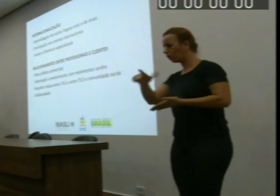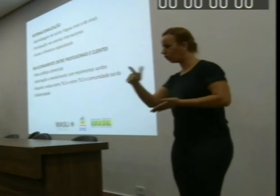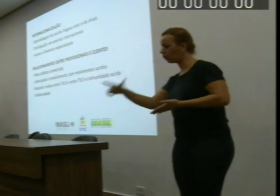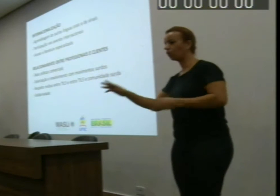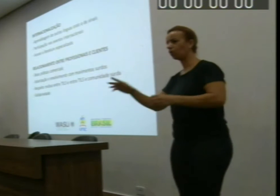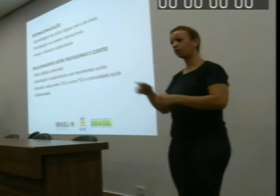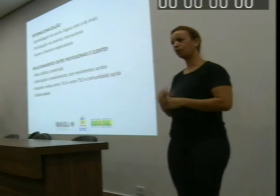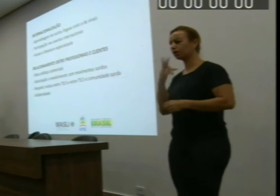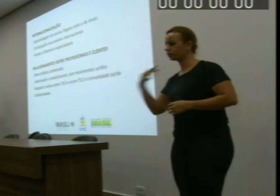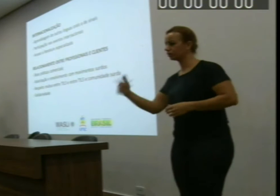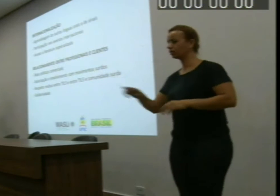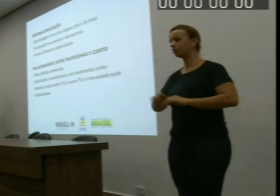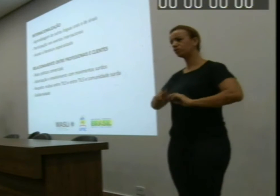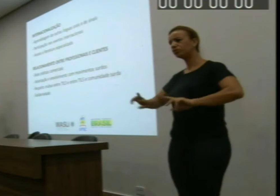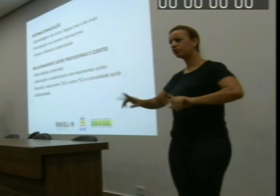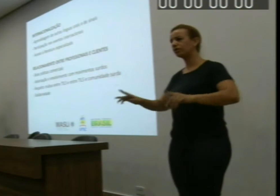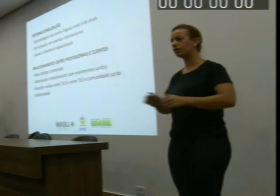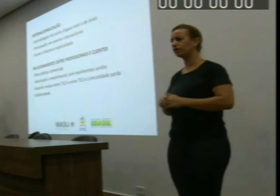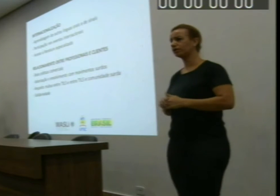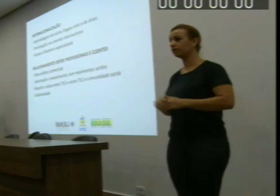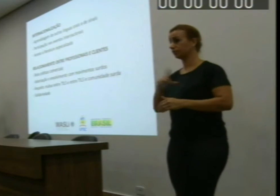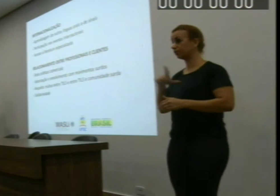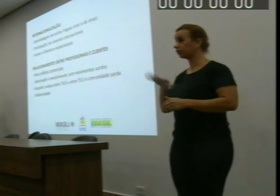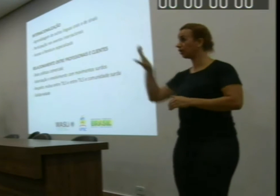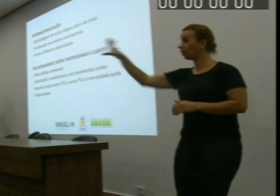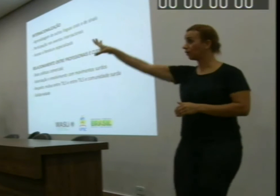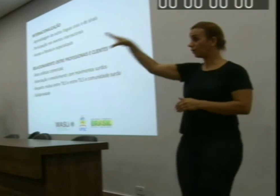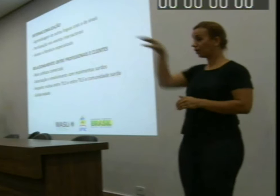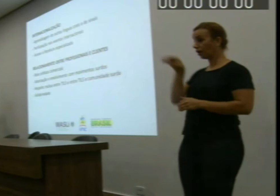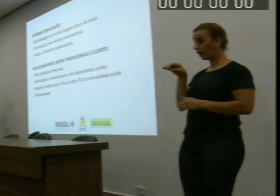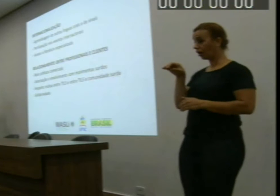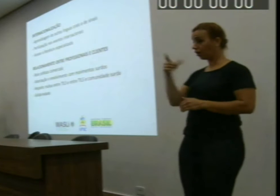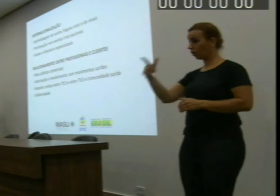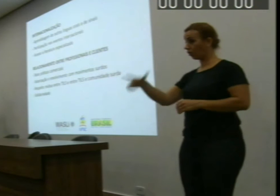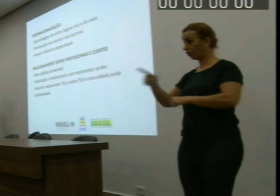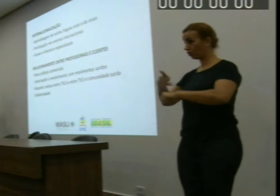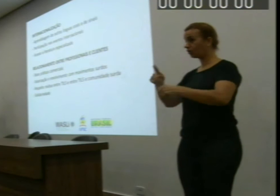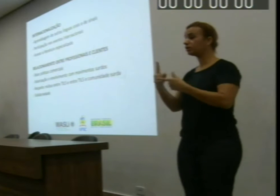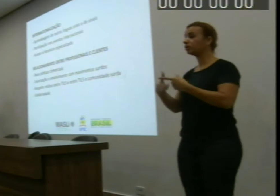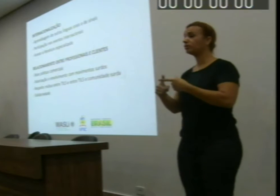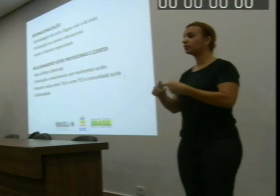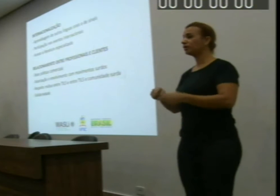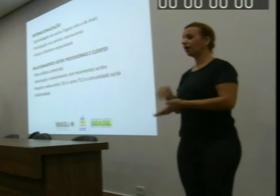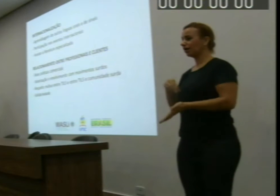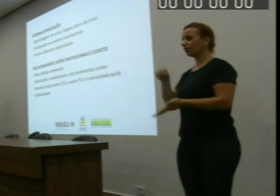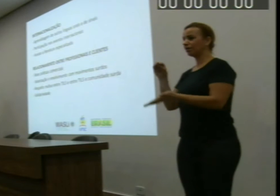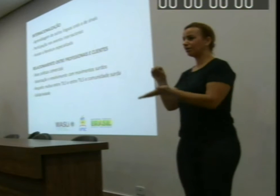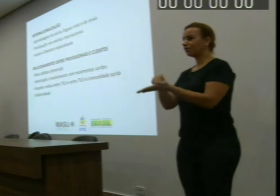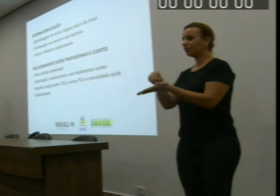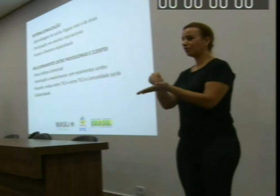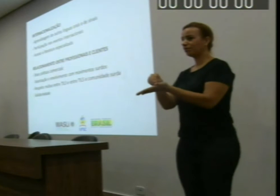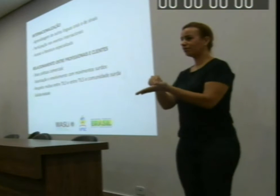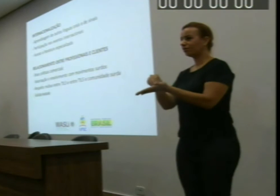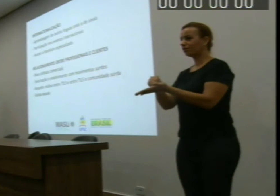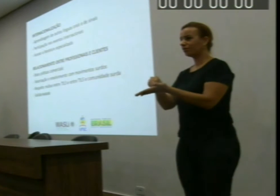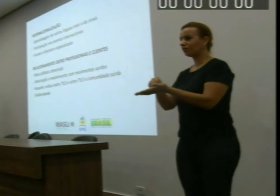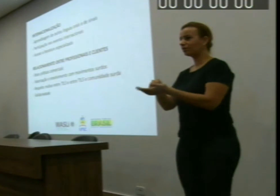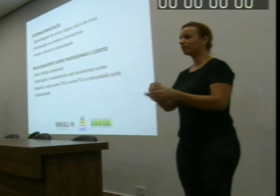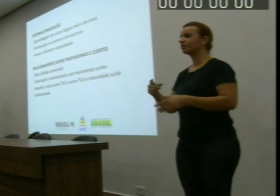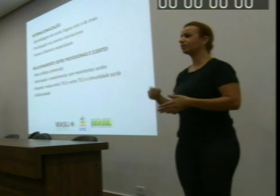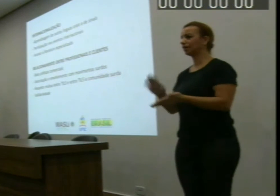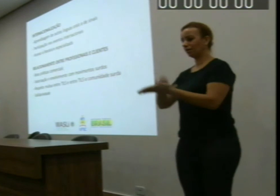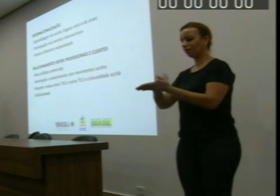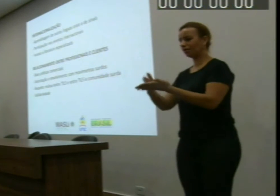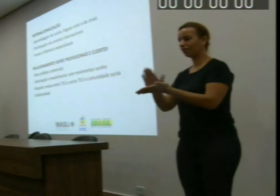importar intérpretes de fora por falta de intérpretes de língua de sinais que dominem eh outras línguas